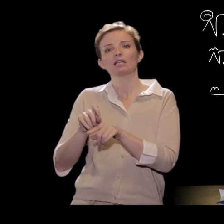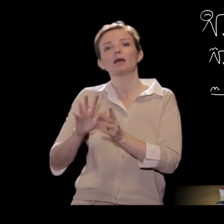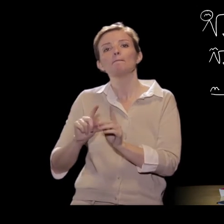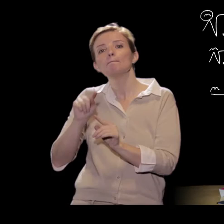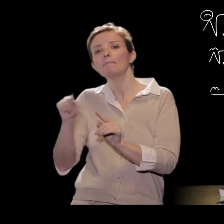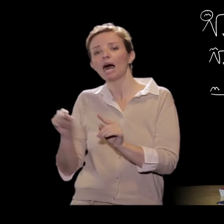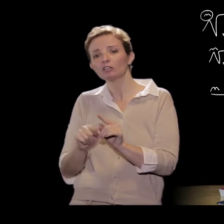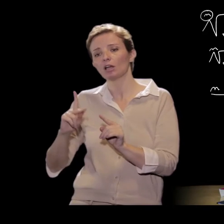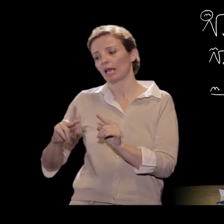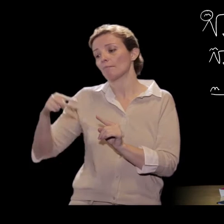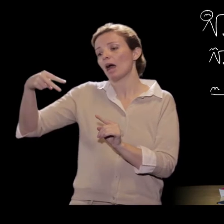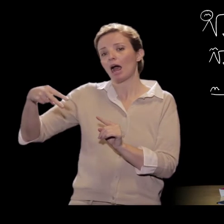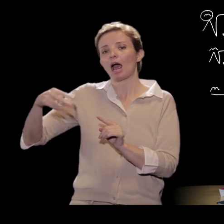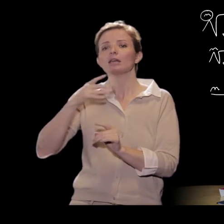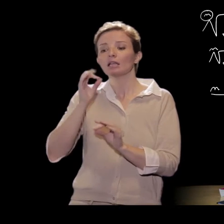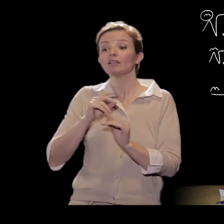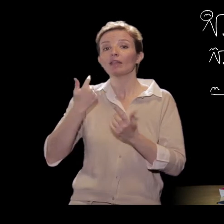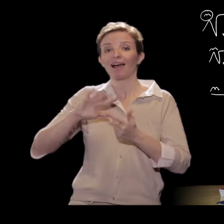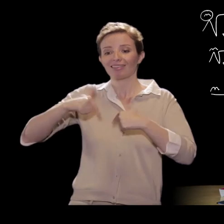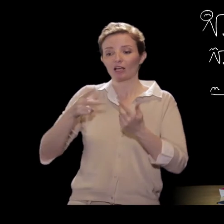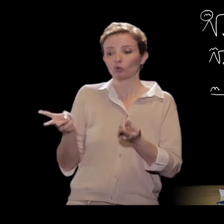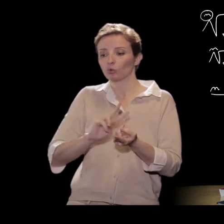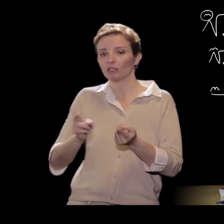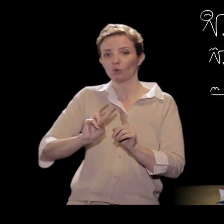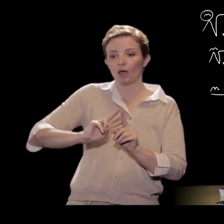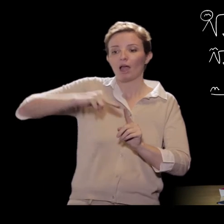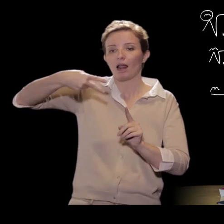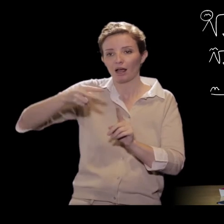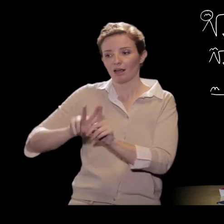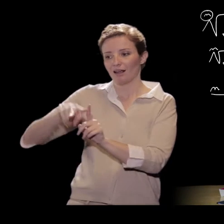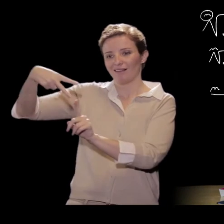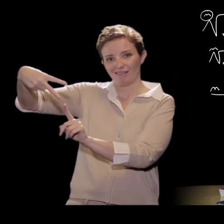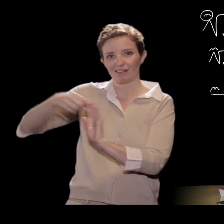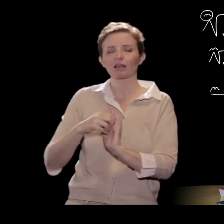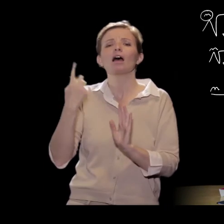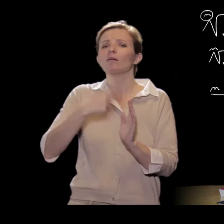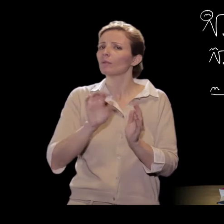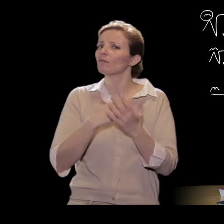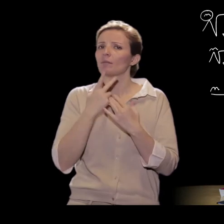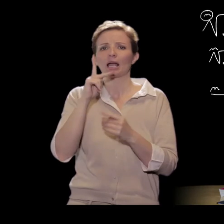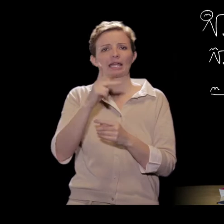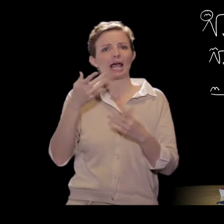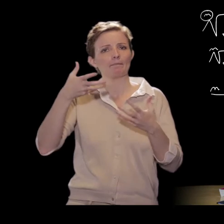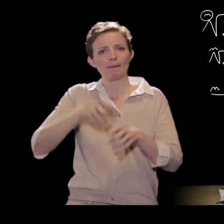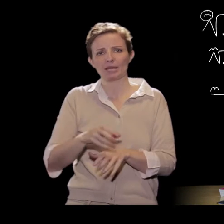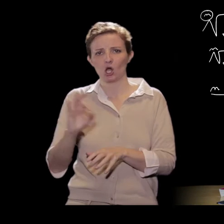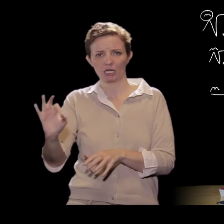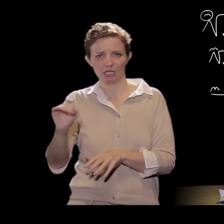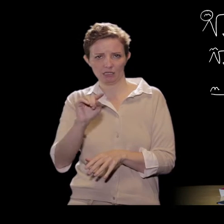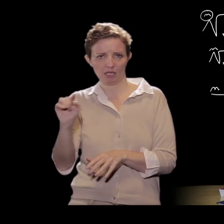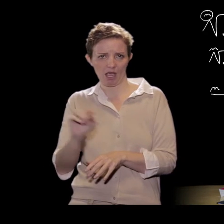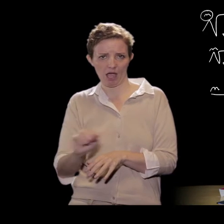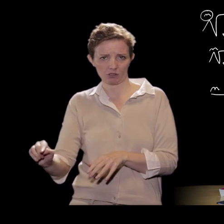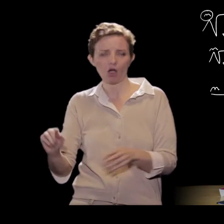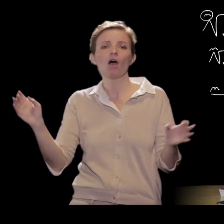n elevando alla n sia il primo che il secondo membro questo vale sia se K è 0 sia